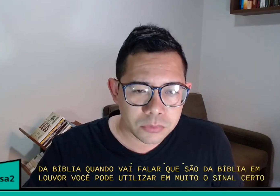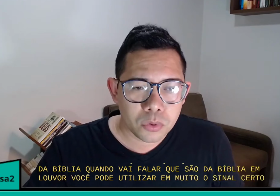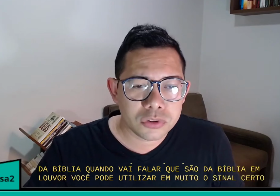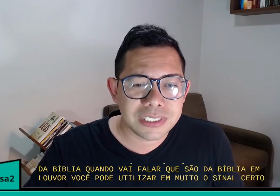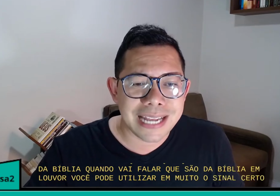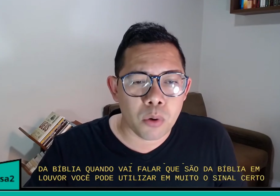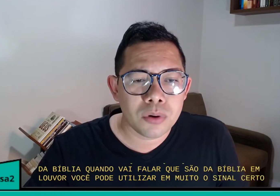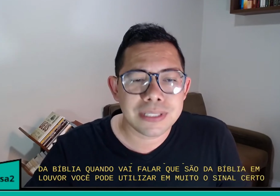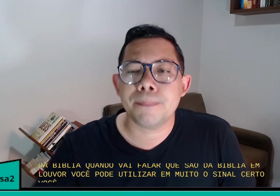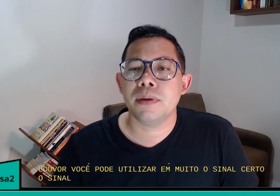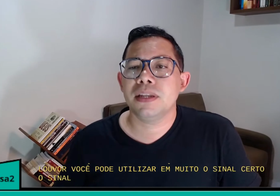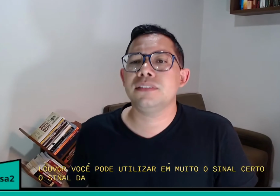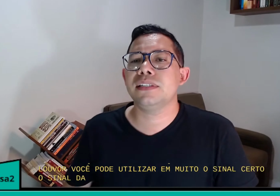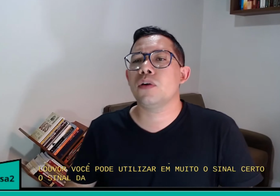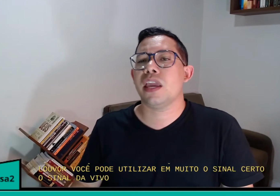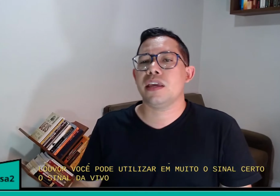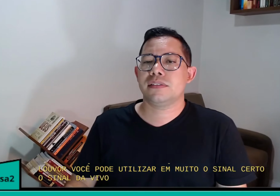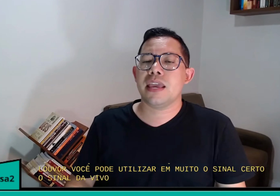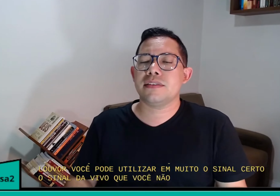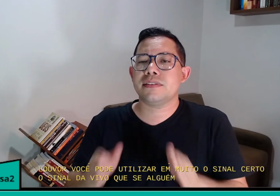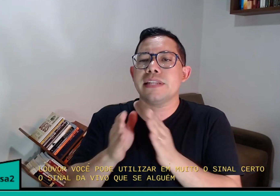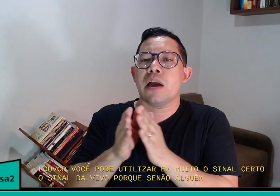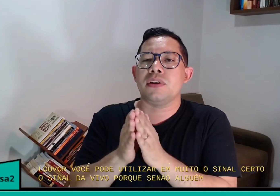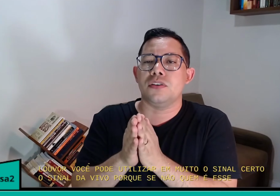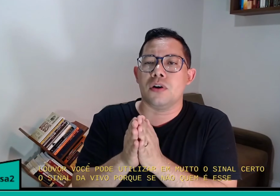O sinal da Bíblia. Que sinal que é esse? É esse sinal aqui, ó.